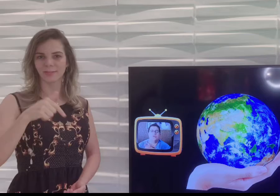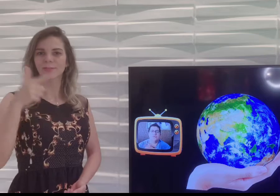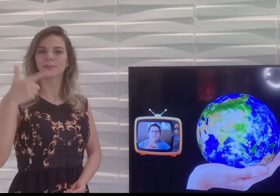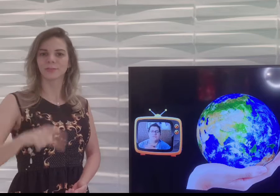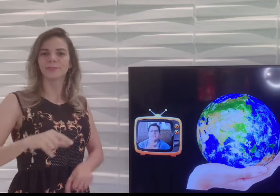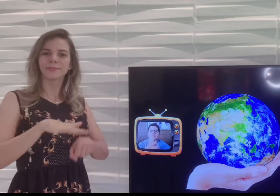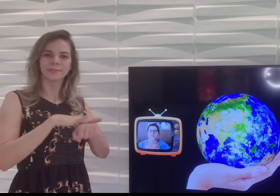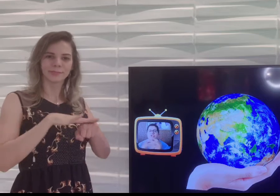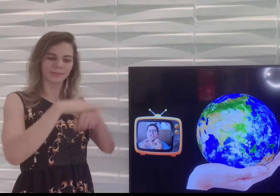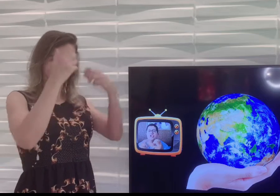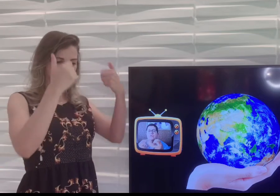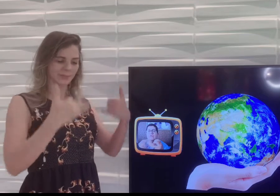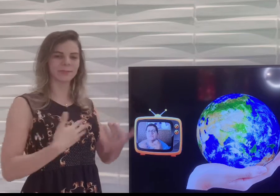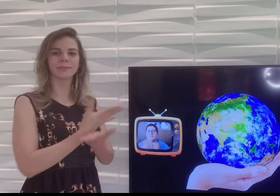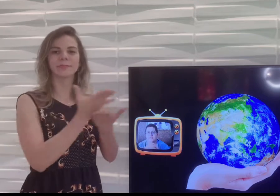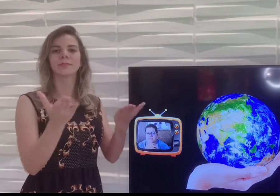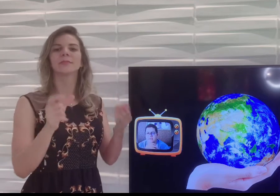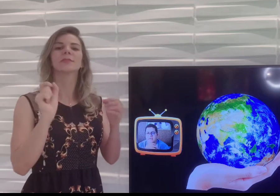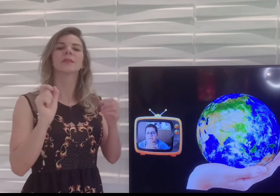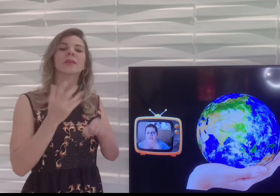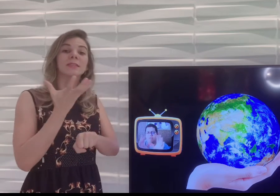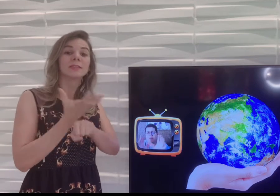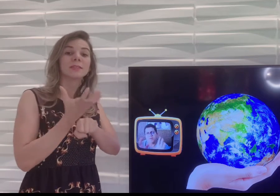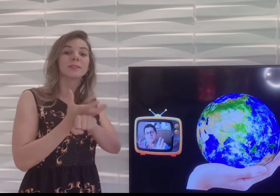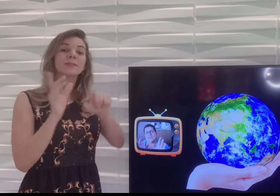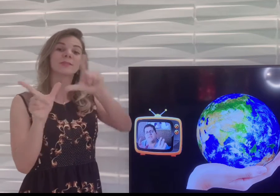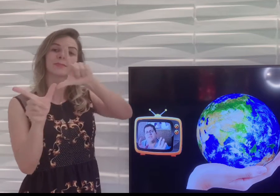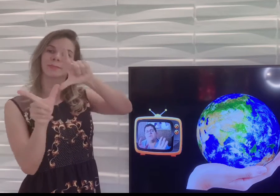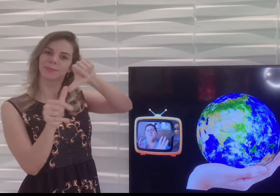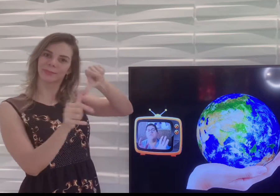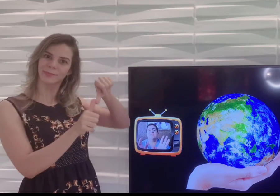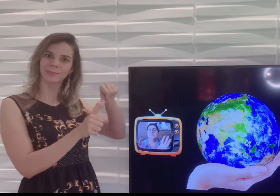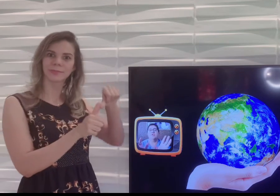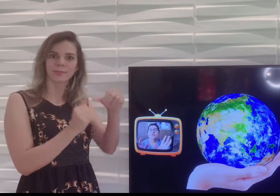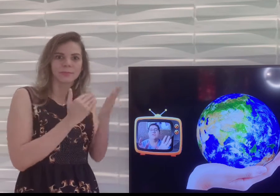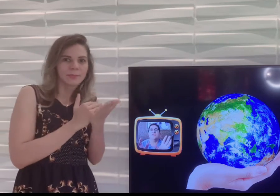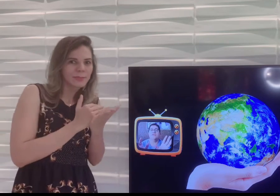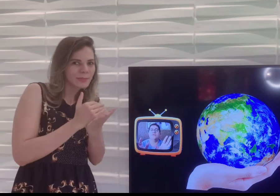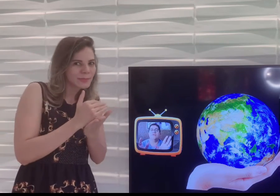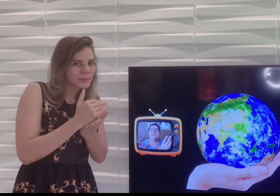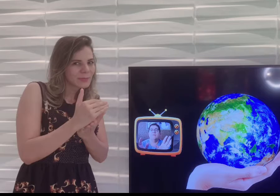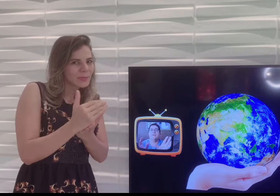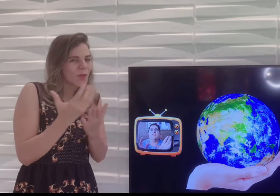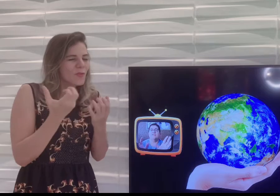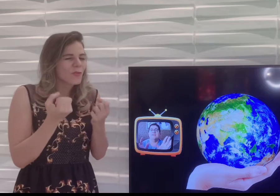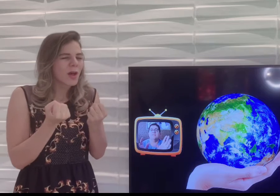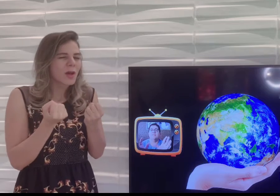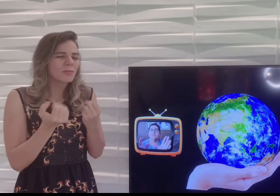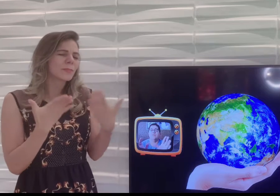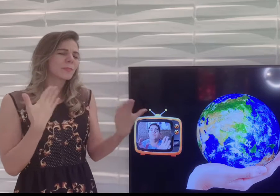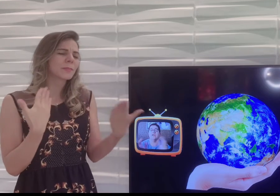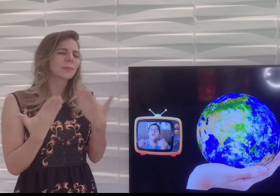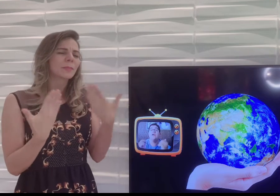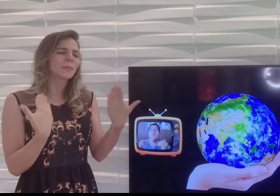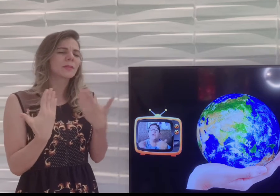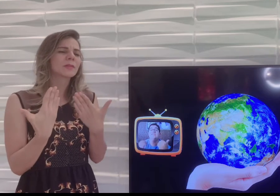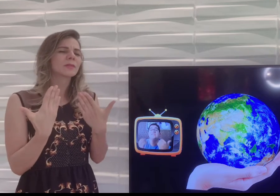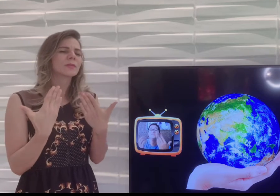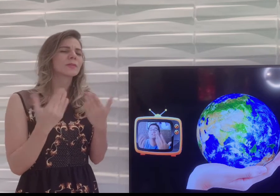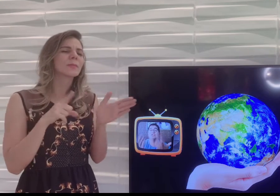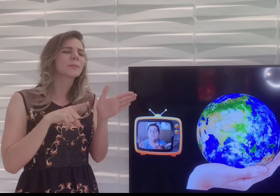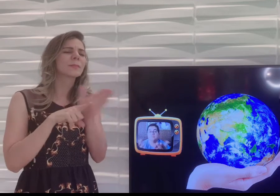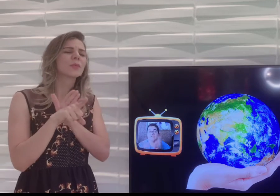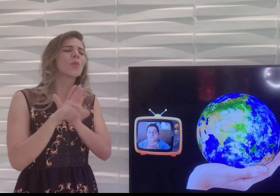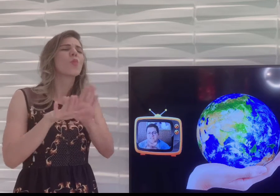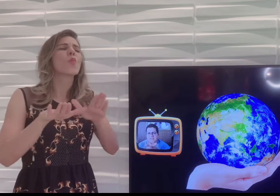conversar um pouquinho com vocês sobre geografia. E para começar a nossa conversa, vamos conversar um pouquinho a partir desta pergunta: quais